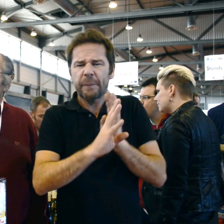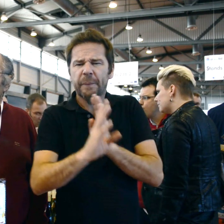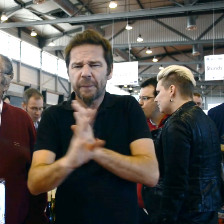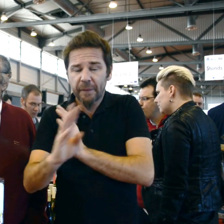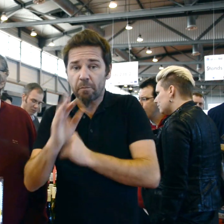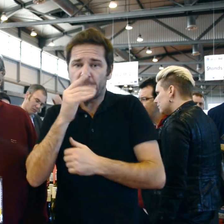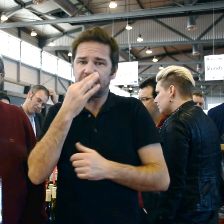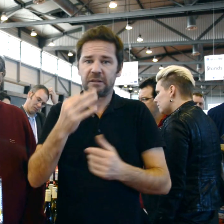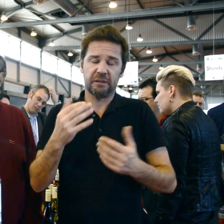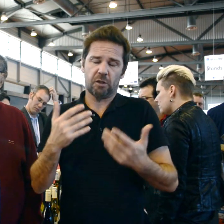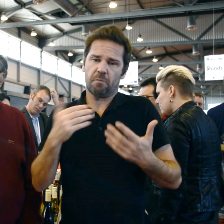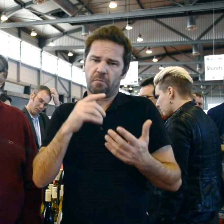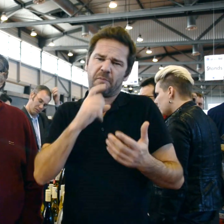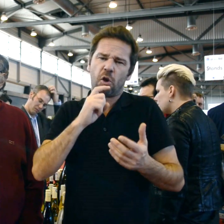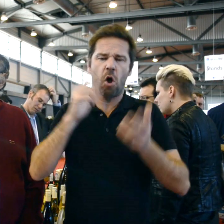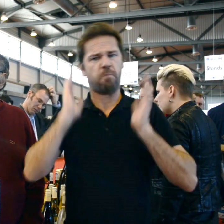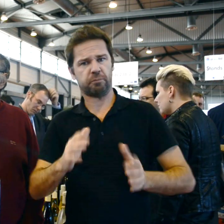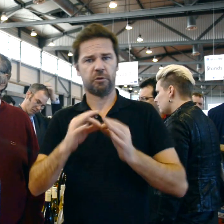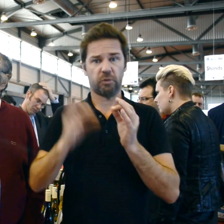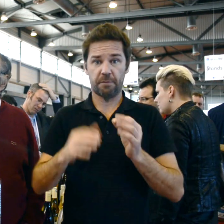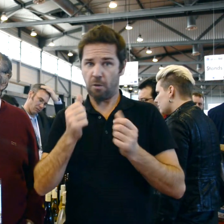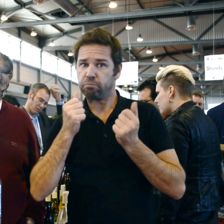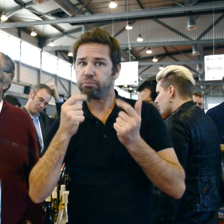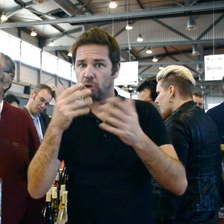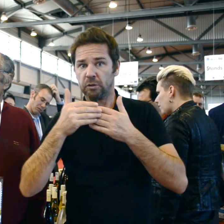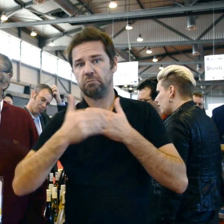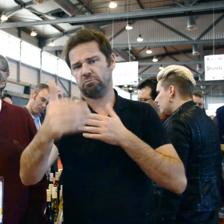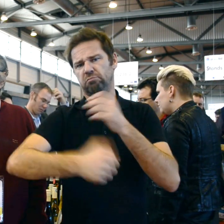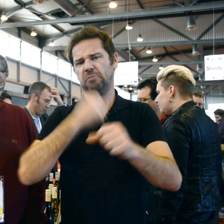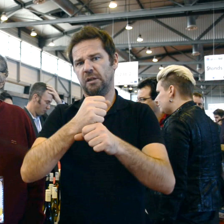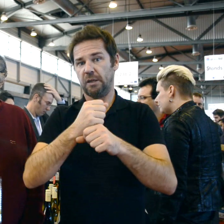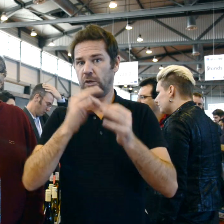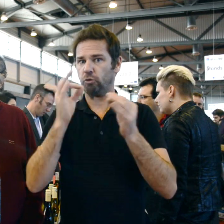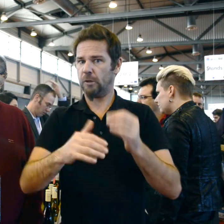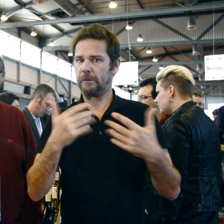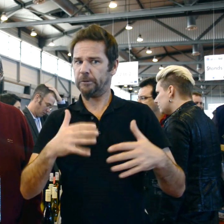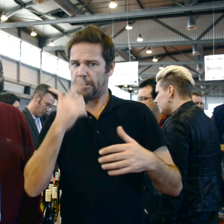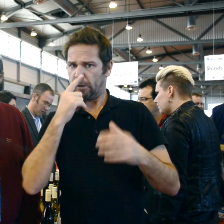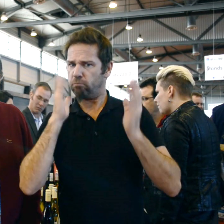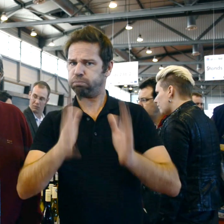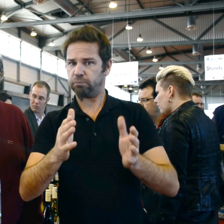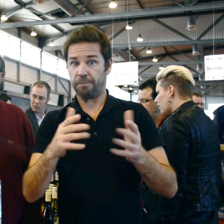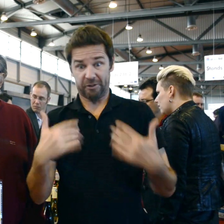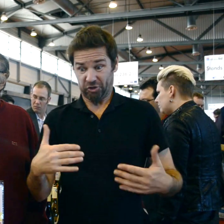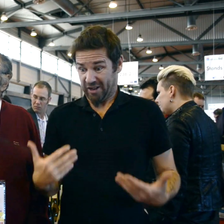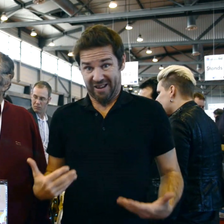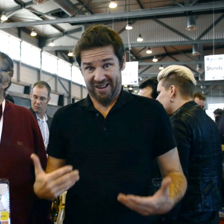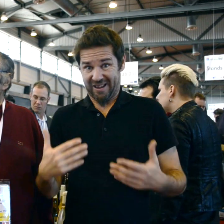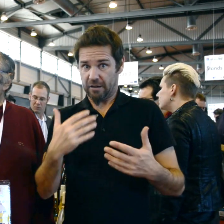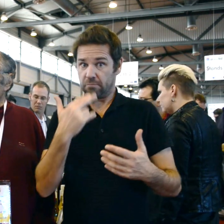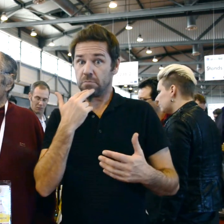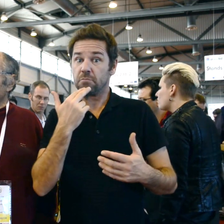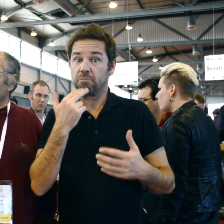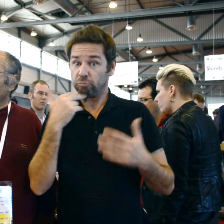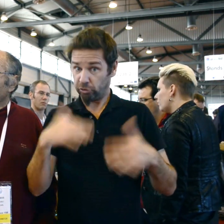les résultats. D'ici quelques années, on aura des résultats beaucoup plus probants, mais d'ores et déjà, c'est bon, c'est largement au niveau de ce